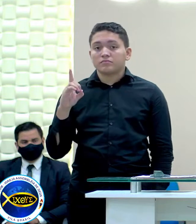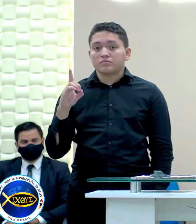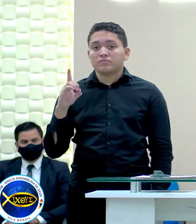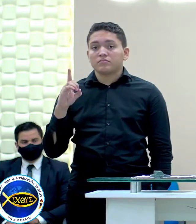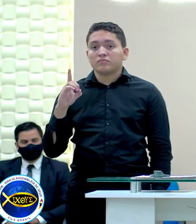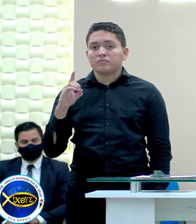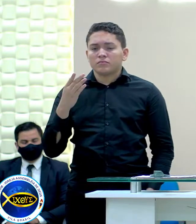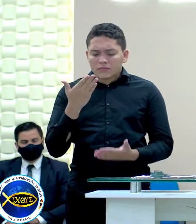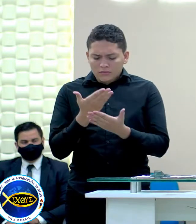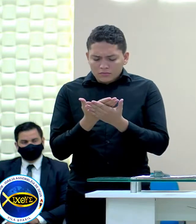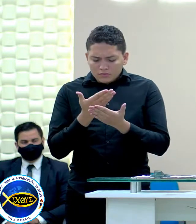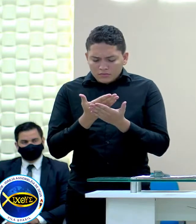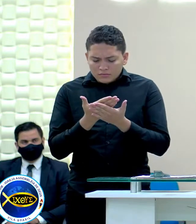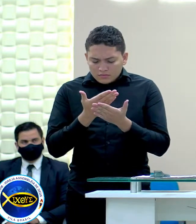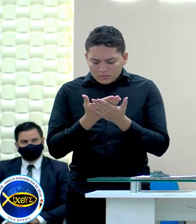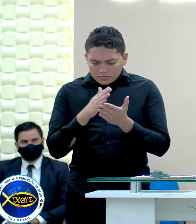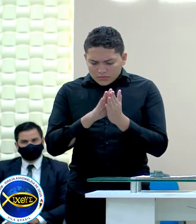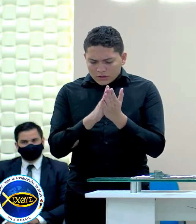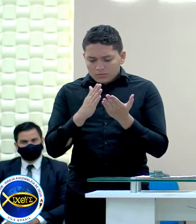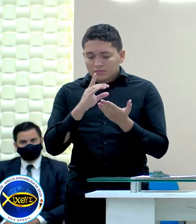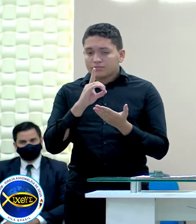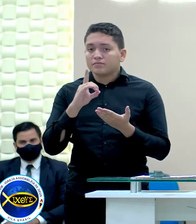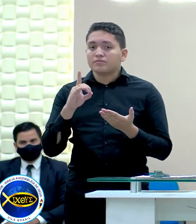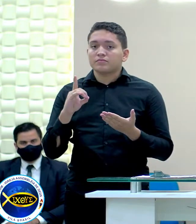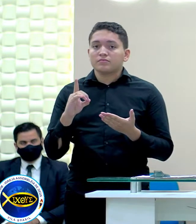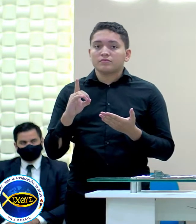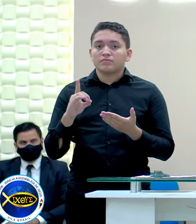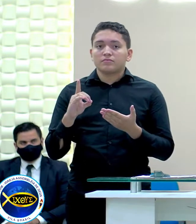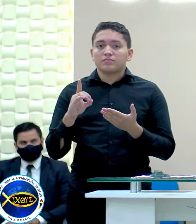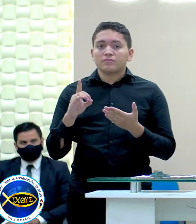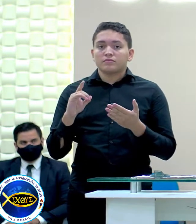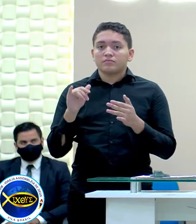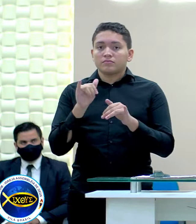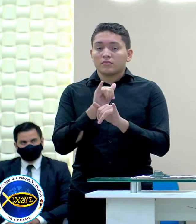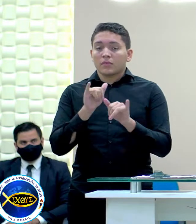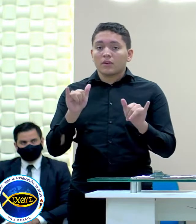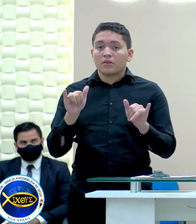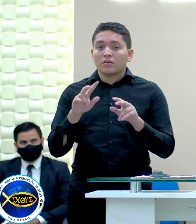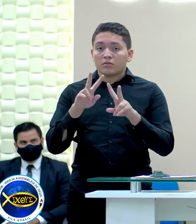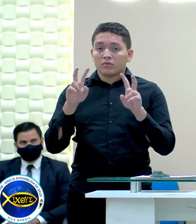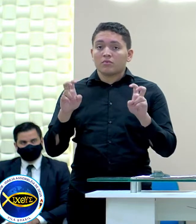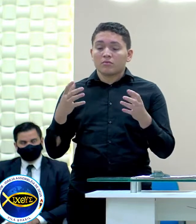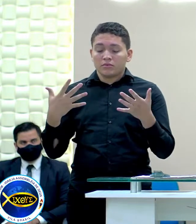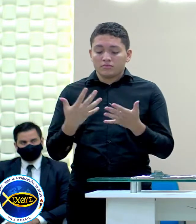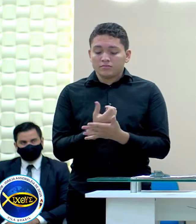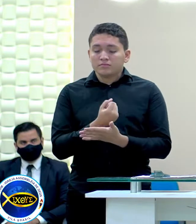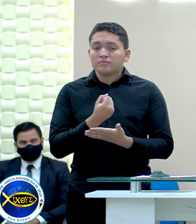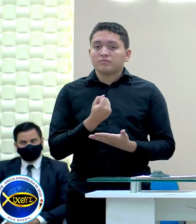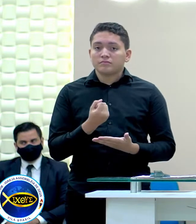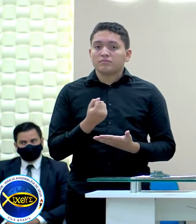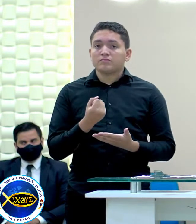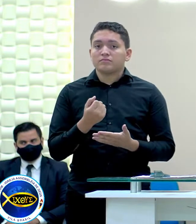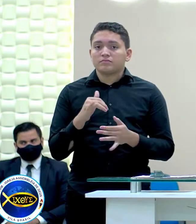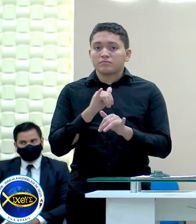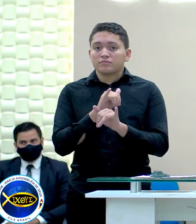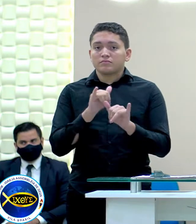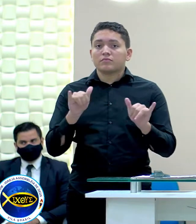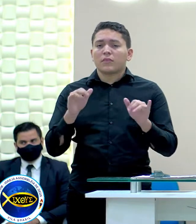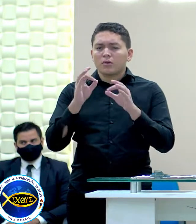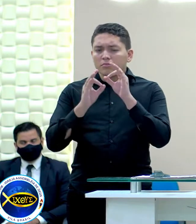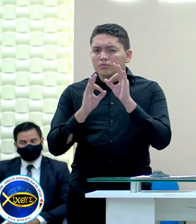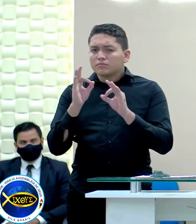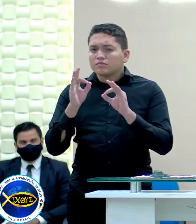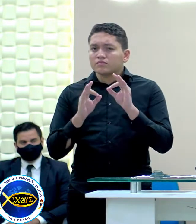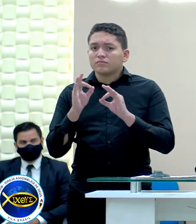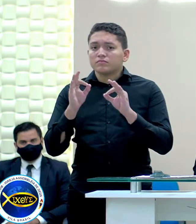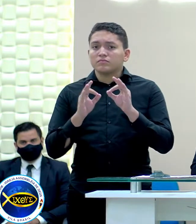ao estudarmos a palavra do Senhor, ao falarmos de arrebatamento, ao falarmos de preparação